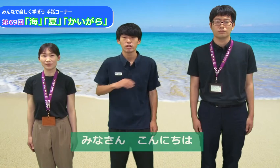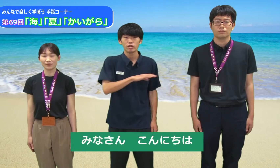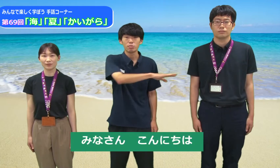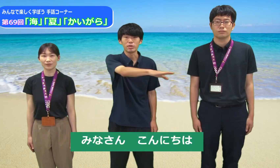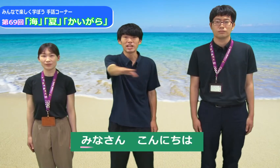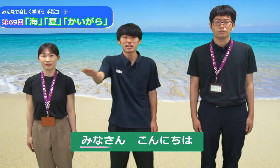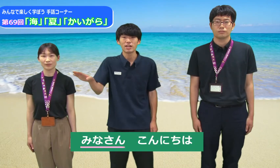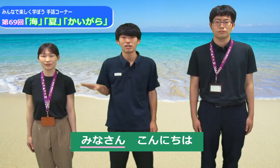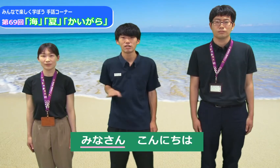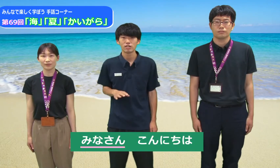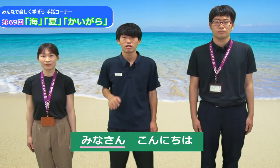皆さん、